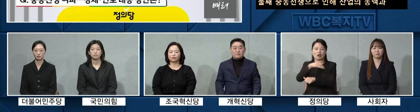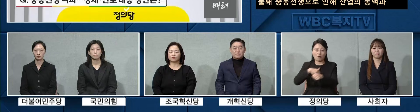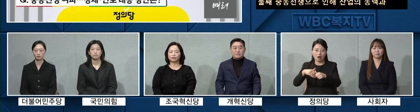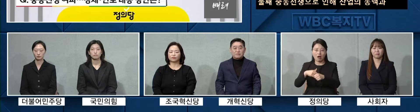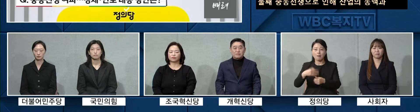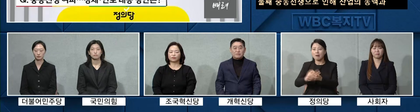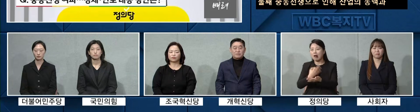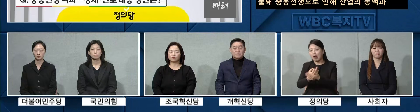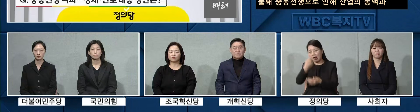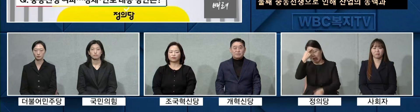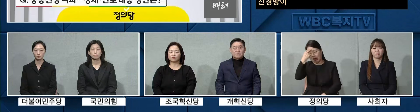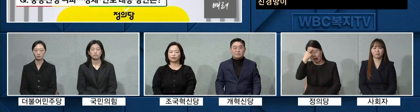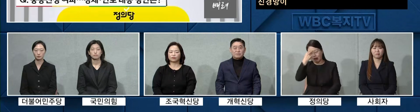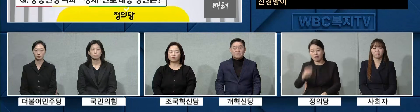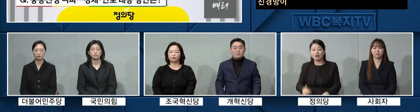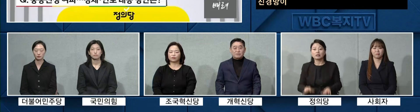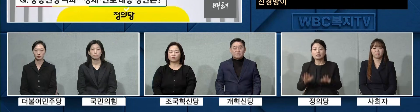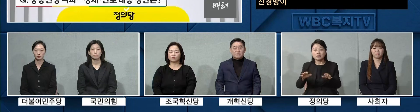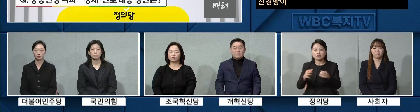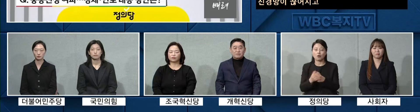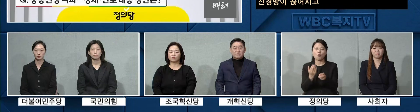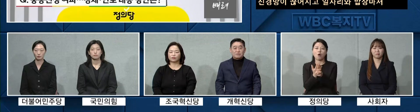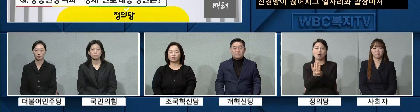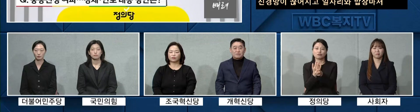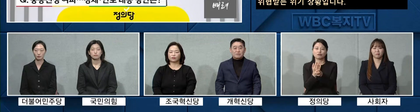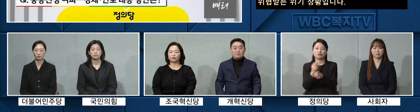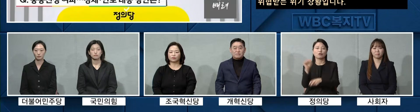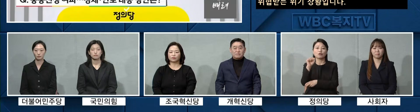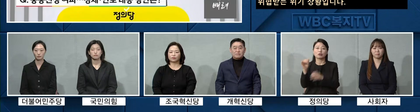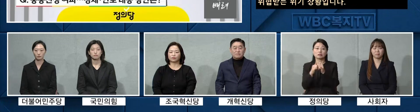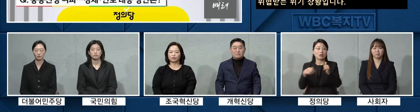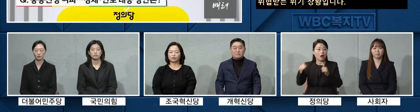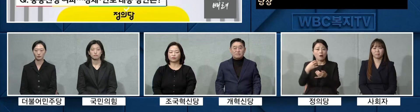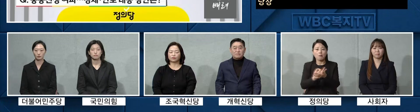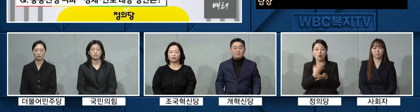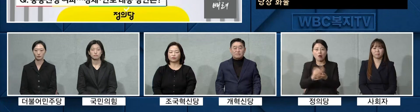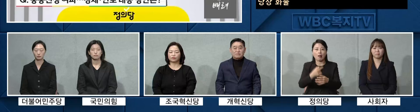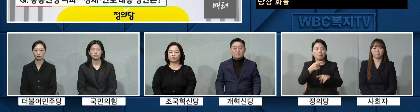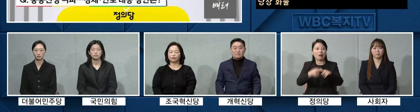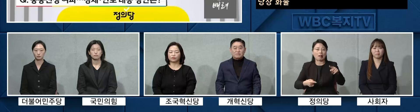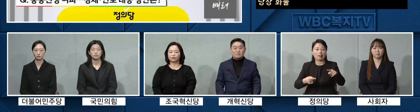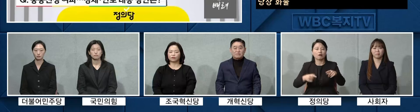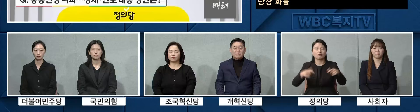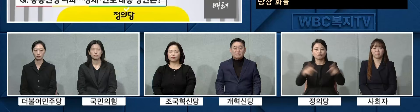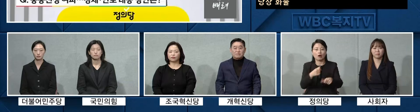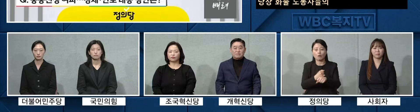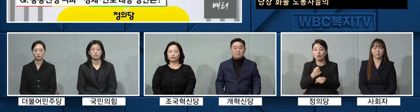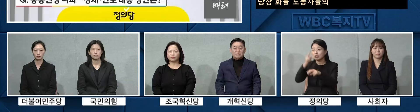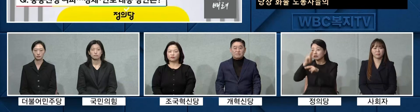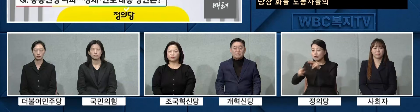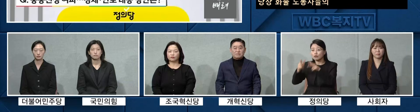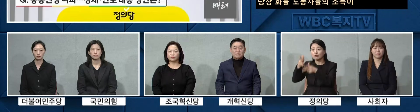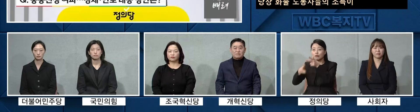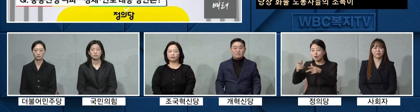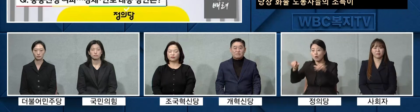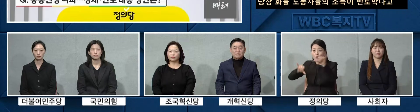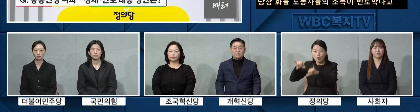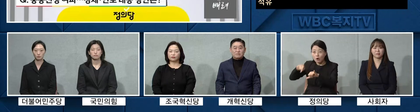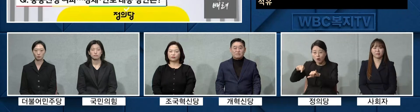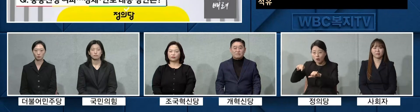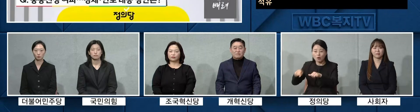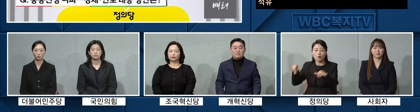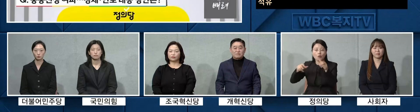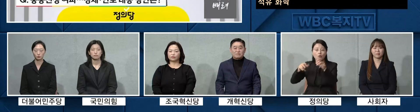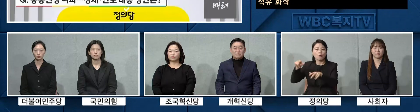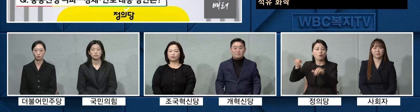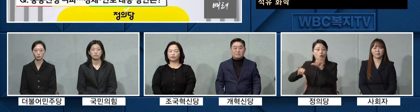상황입니다. 당장 화물 노동자들의 소득이 반토막 나고 석유화학 단지는 원료 부족과 조업